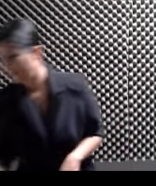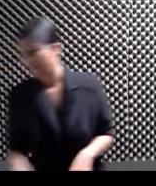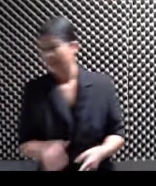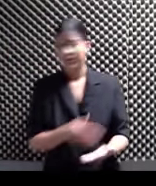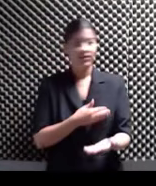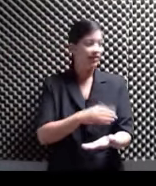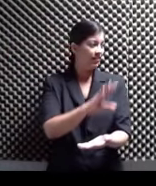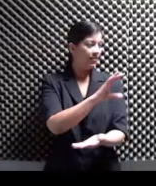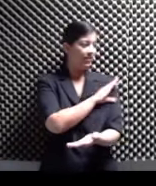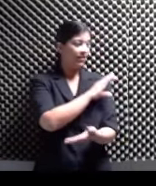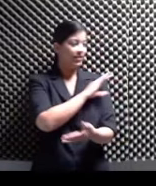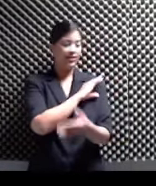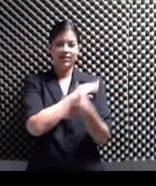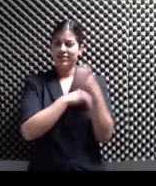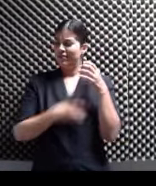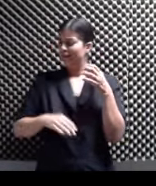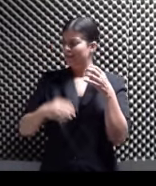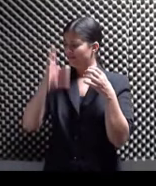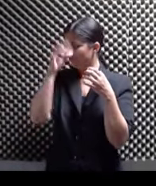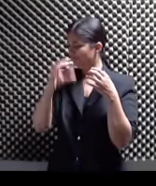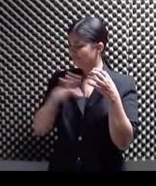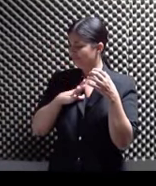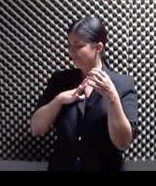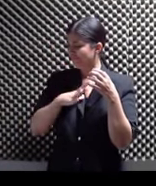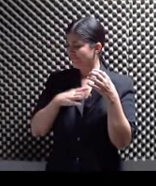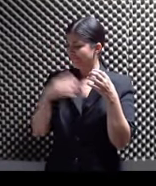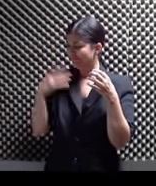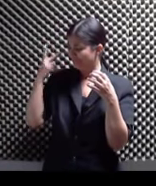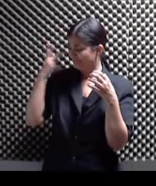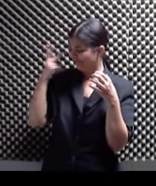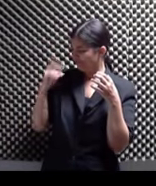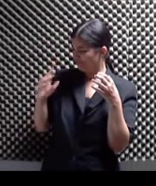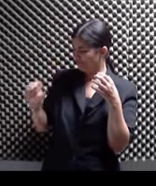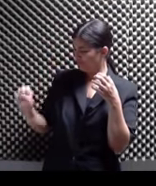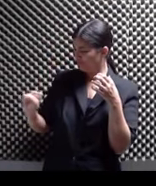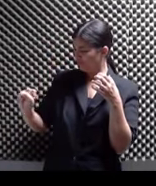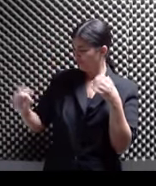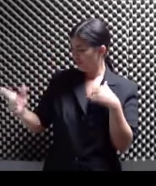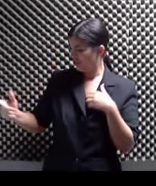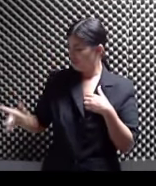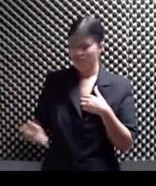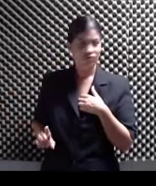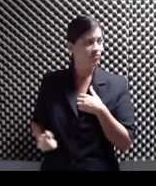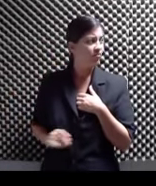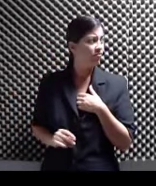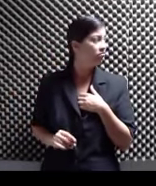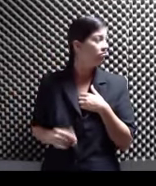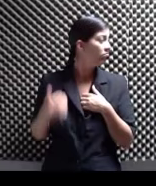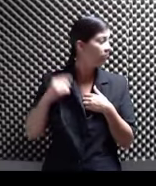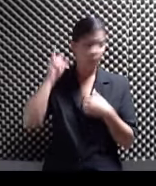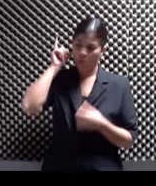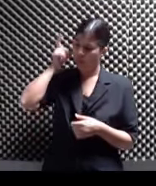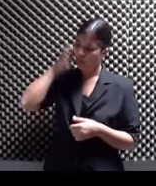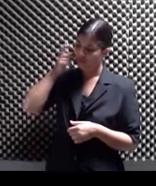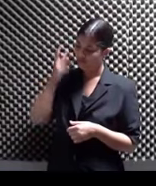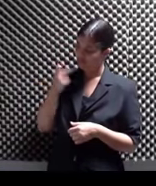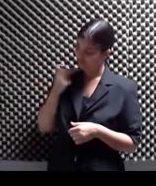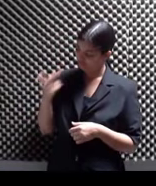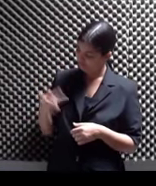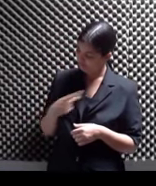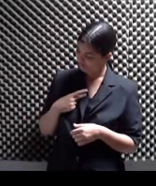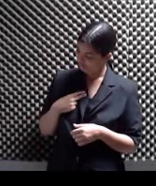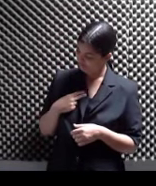El sujeto maneja por el carril derecho, lleva un Bluetooth colocado con mucha gracia detrás de la